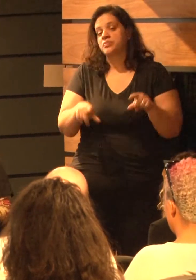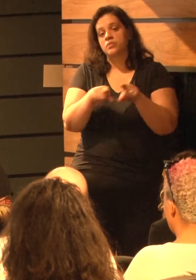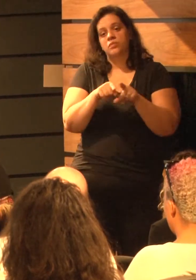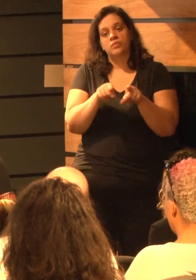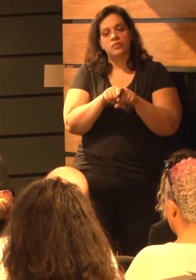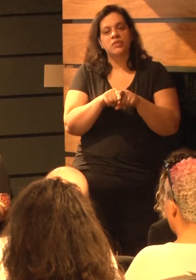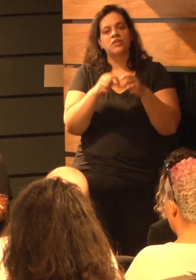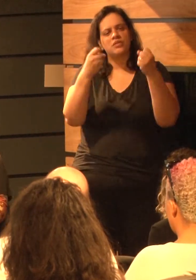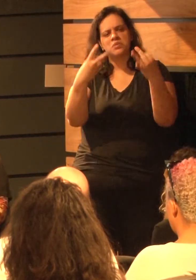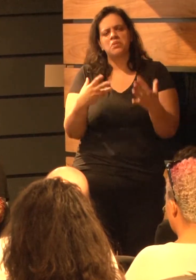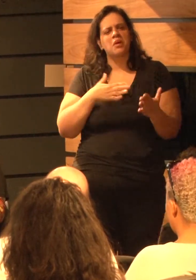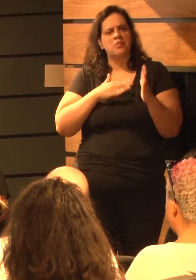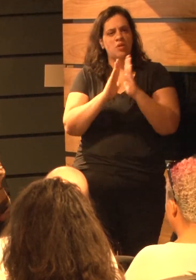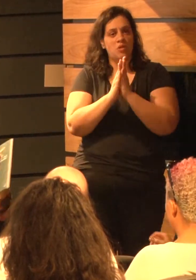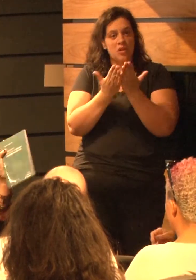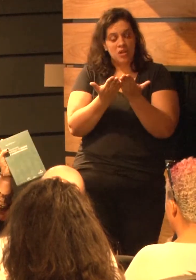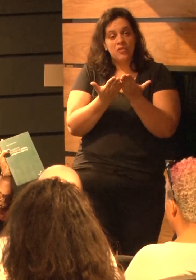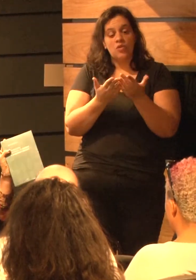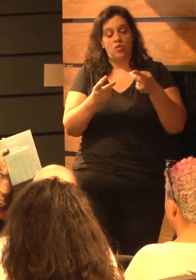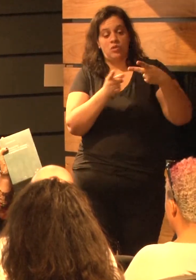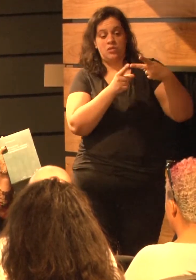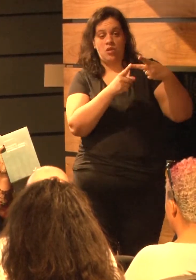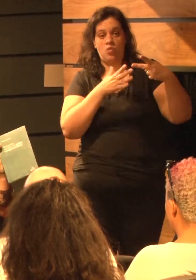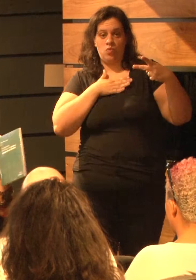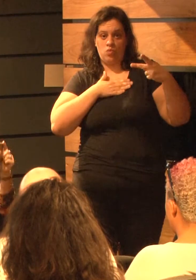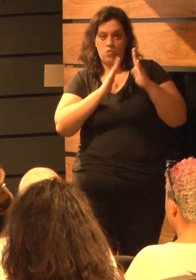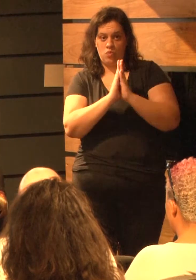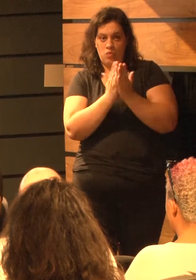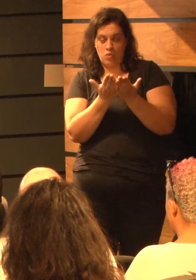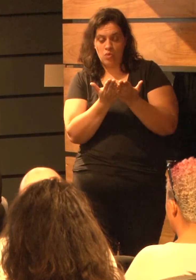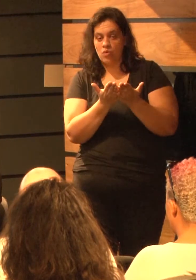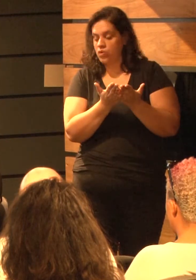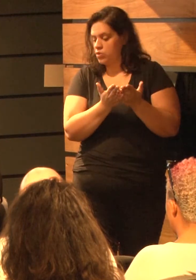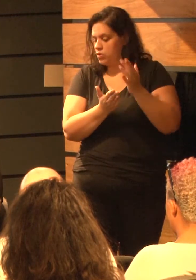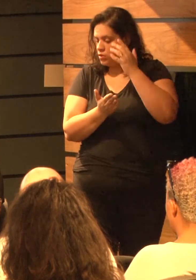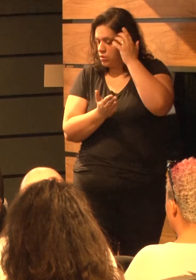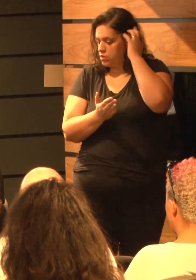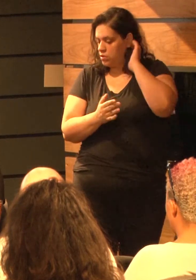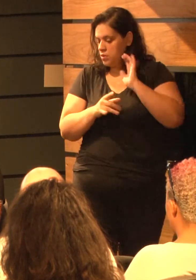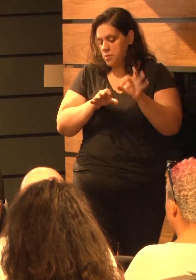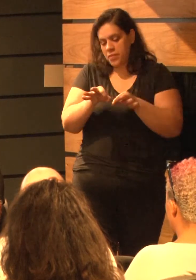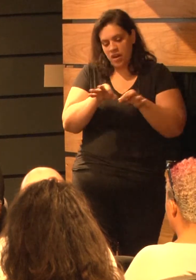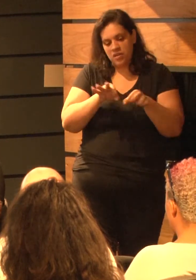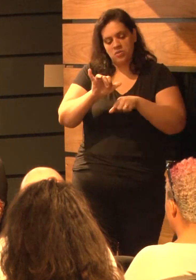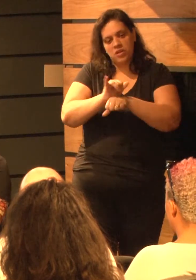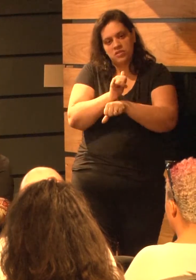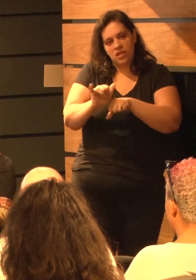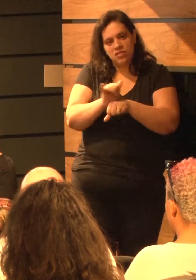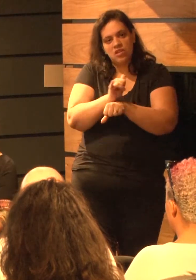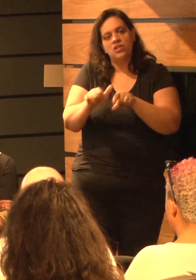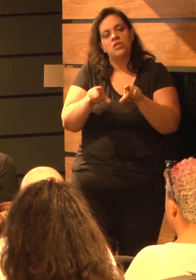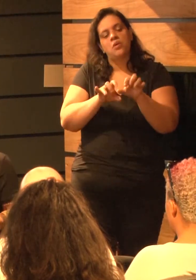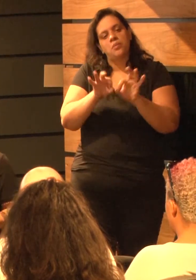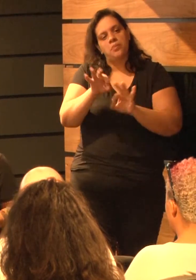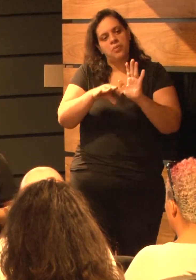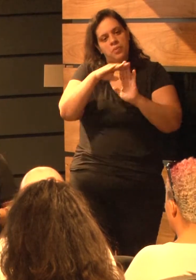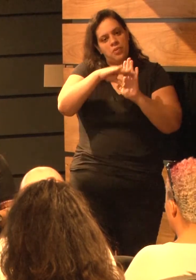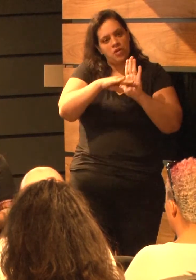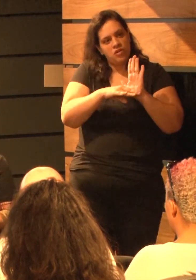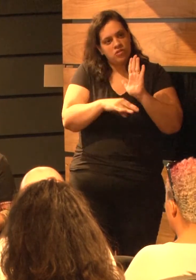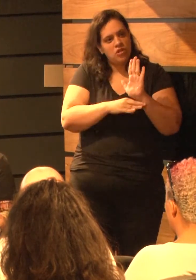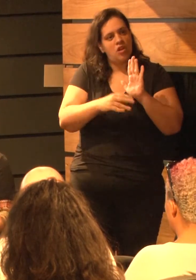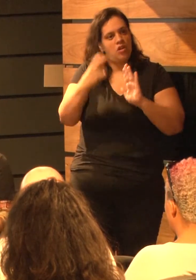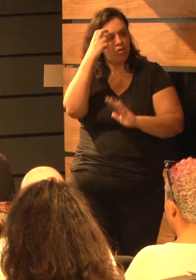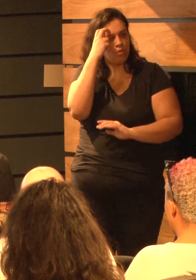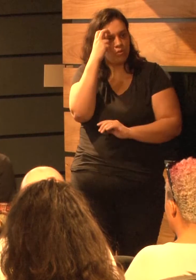um pouquinho, né, do meu livro, é o meu segundo livro de planejamento estratégico e projetos e programas culturais, um